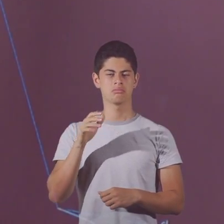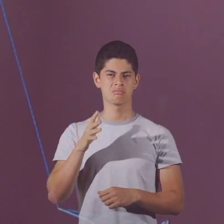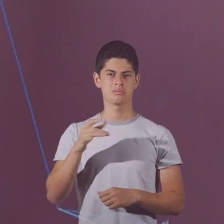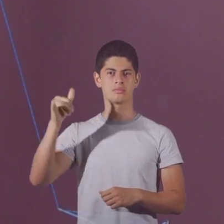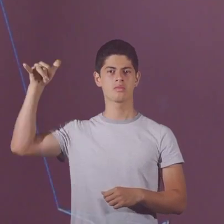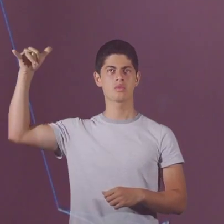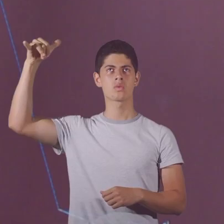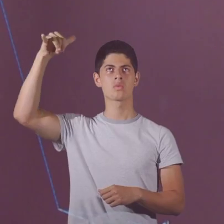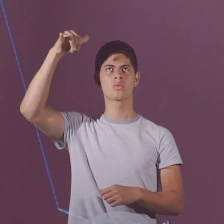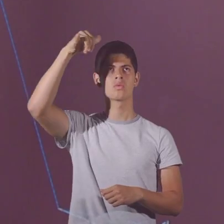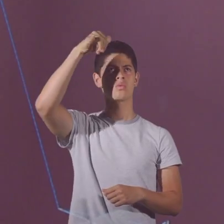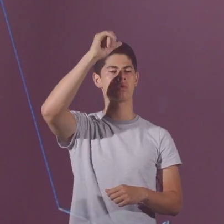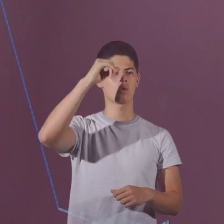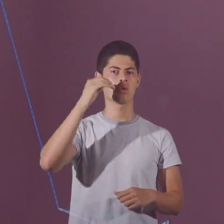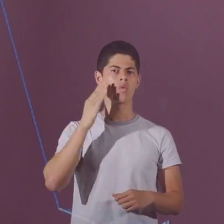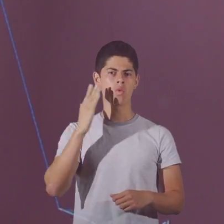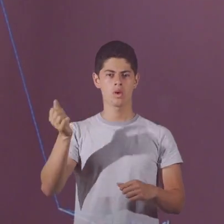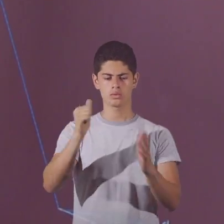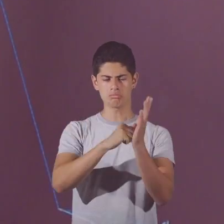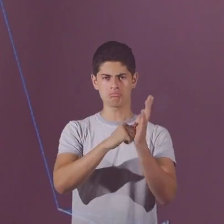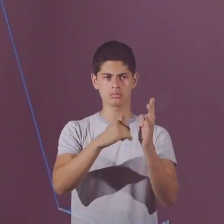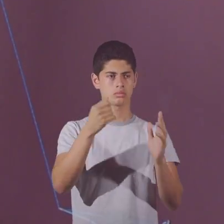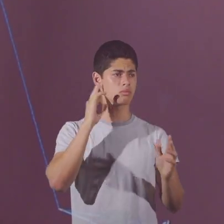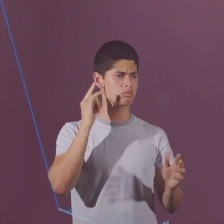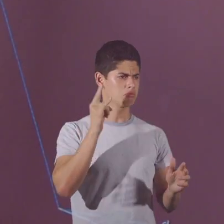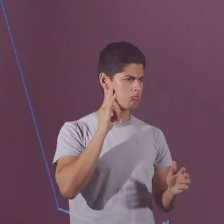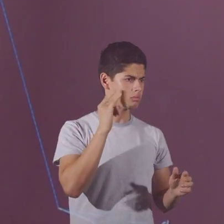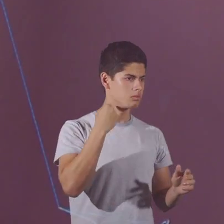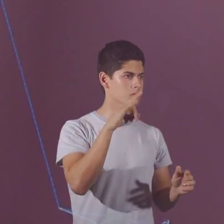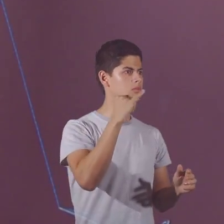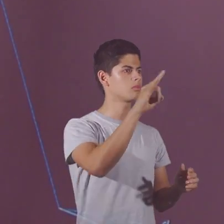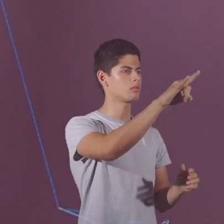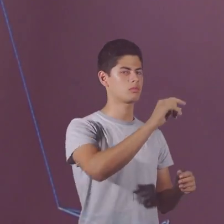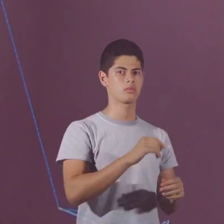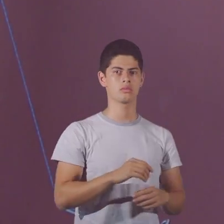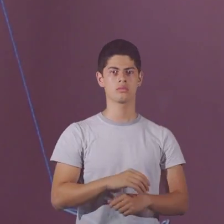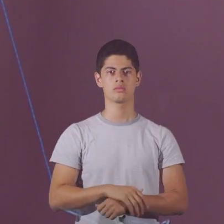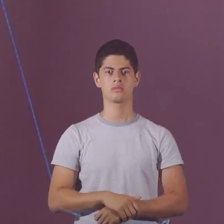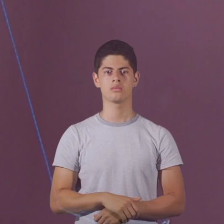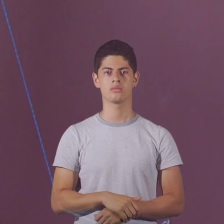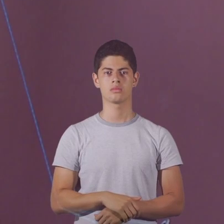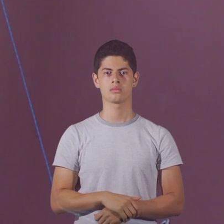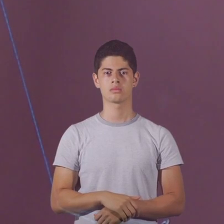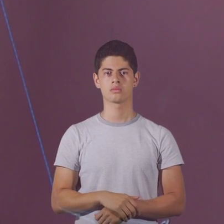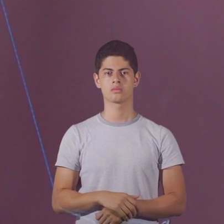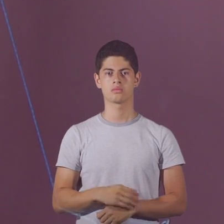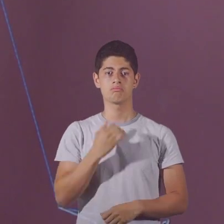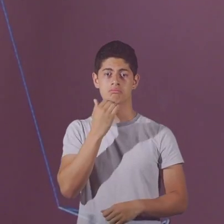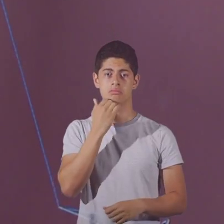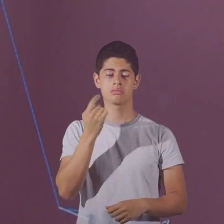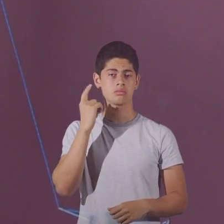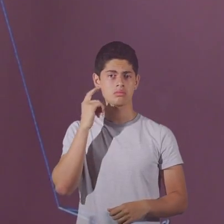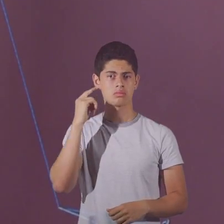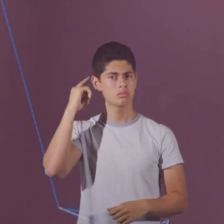él oye un avión, o sea, tocan la puerta, él escucha. No sé, a lo mejor escucha por un